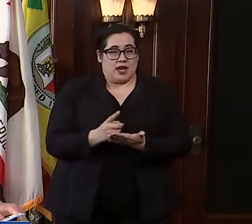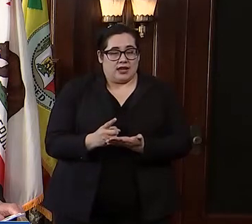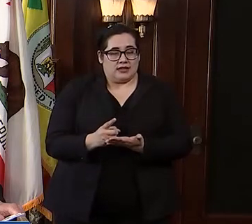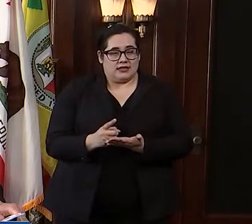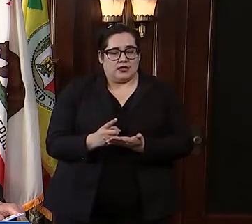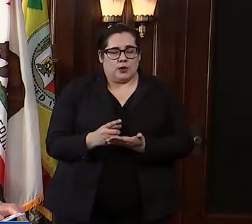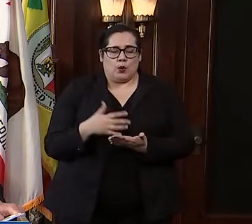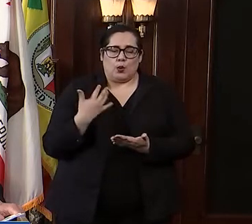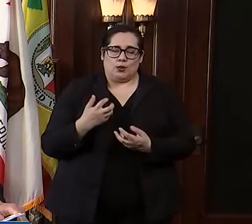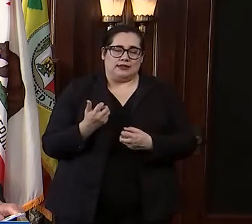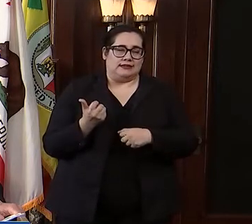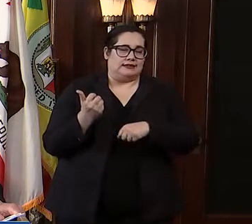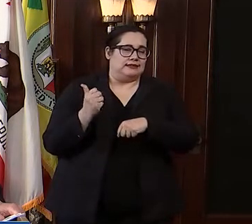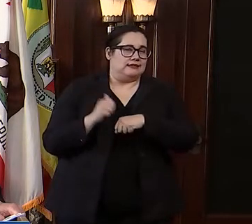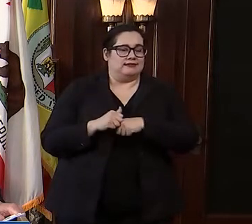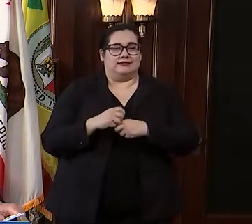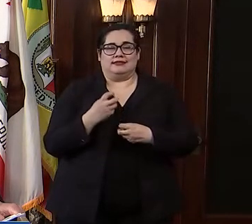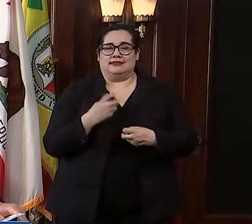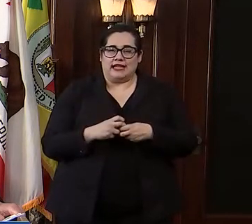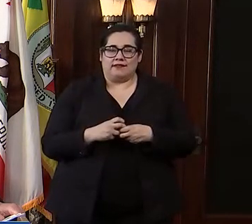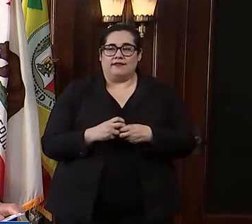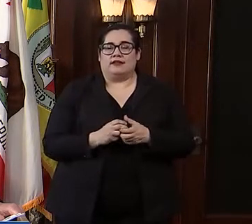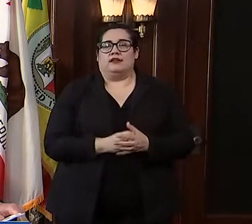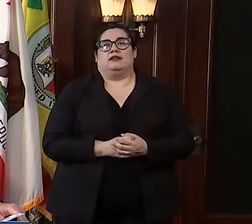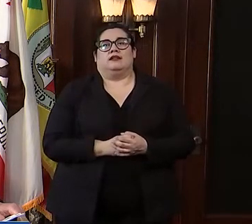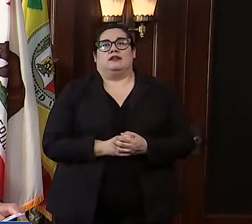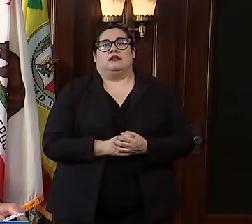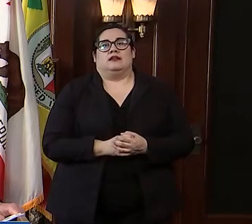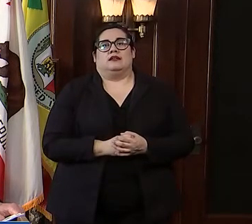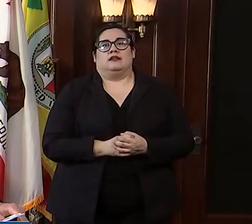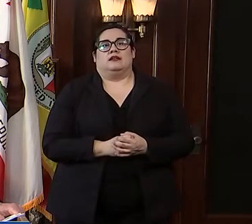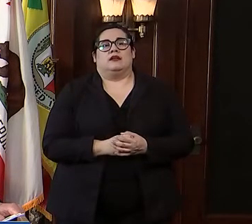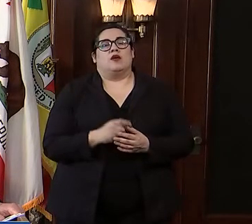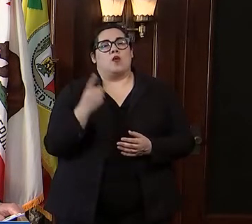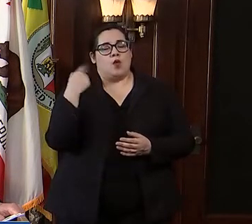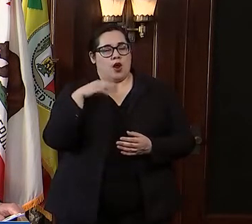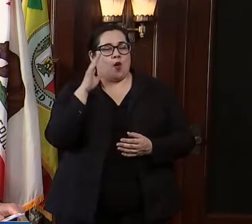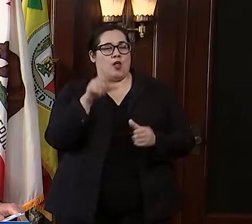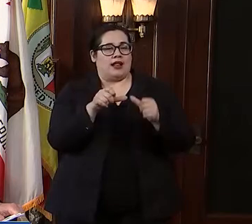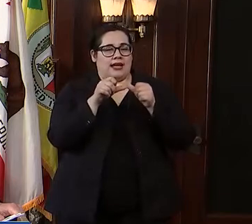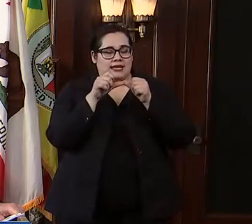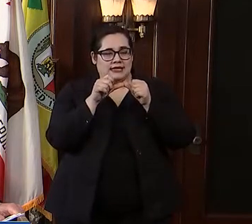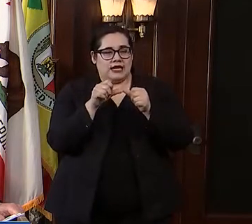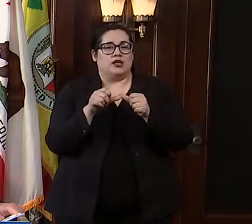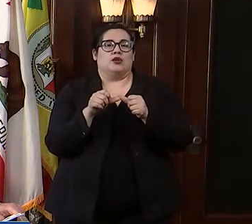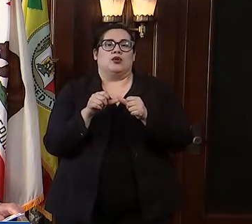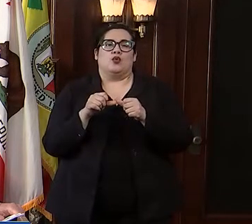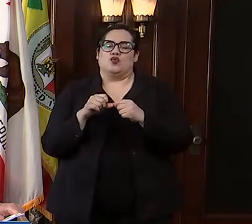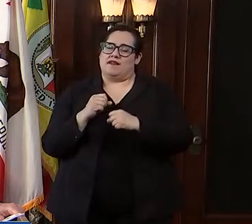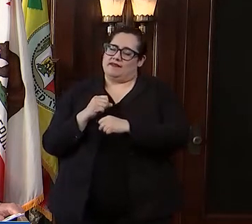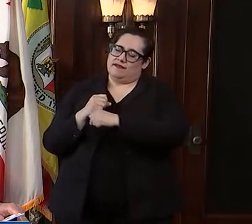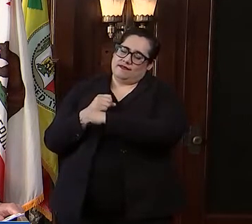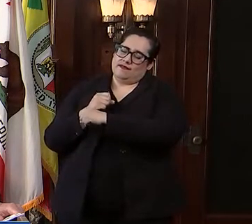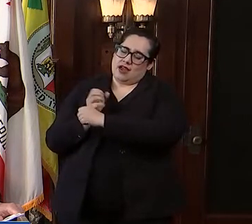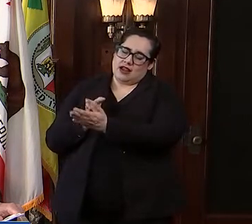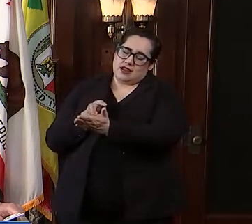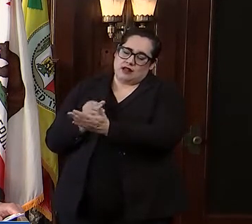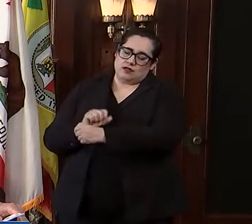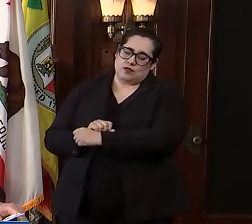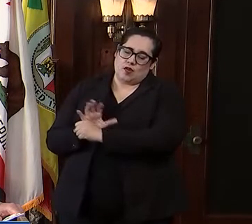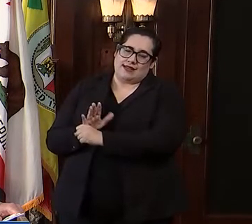muy difícil para nuestra nación y continuaremos a luchar contra el coronavirus aquí en Los